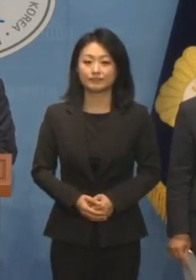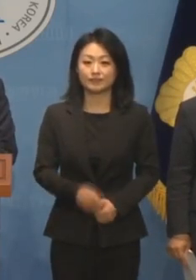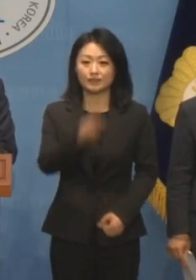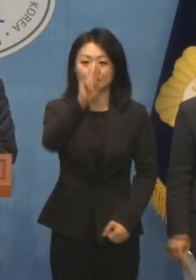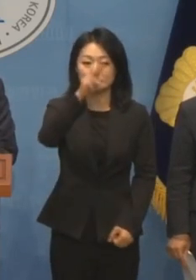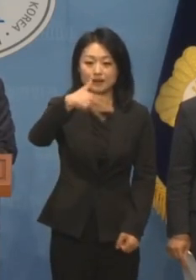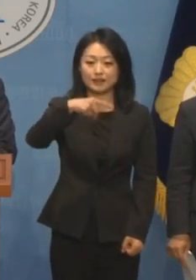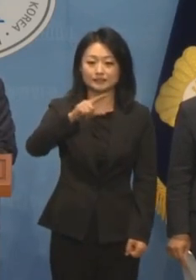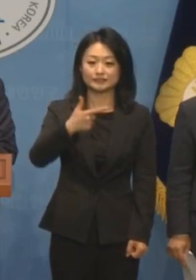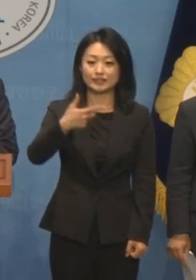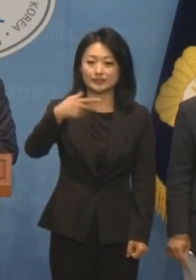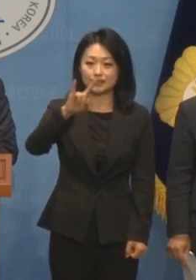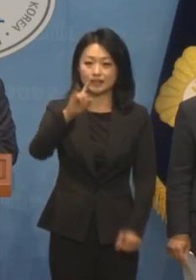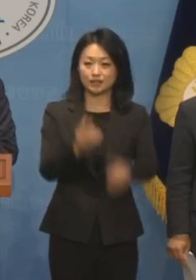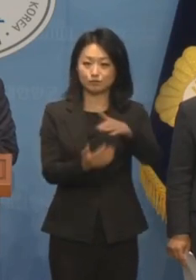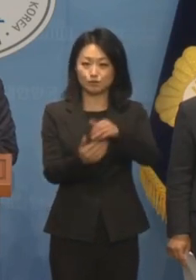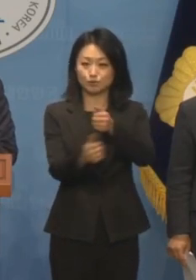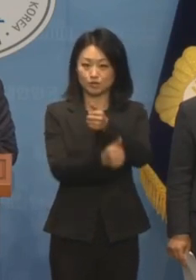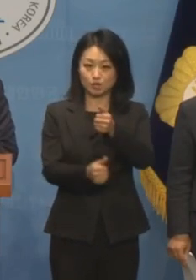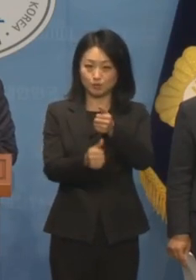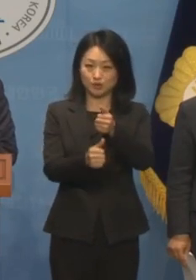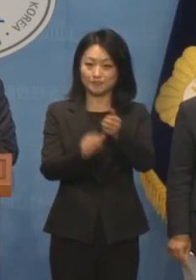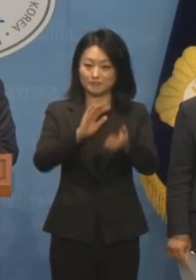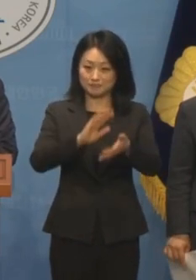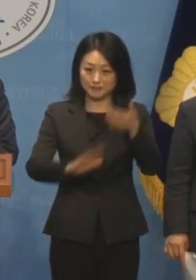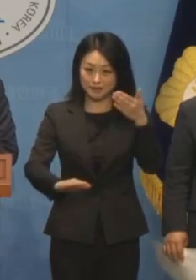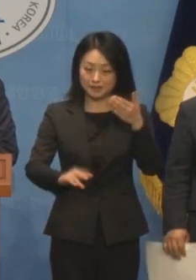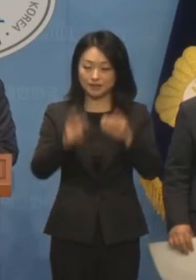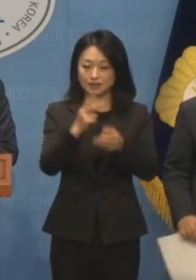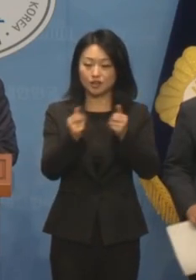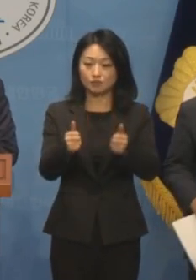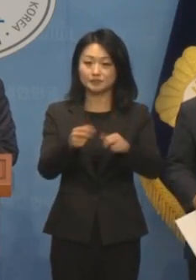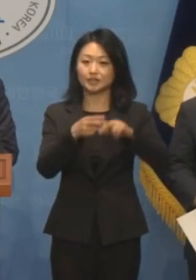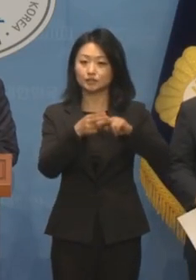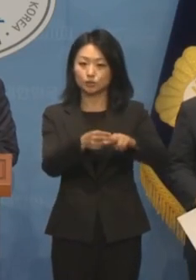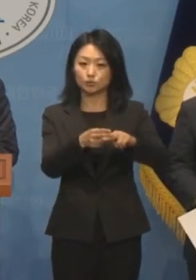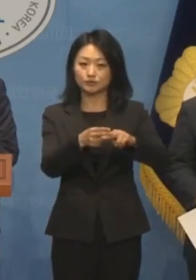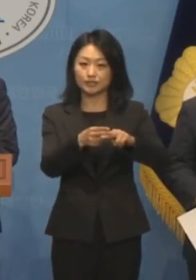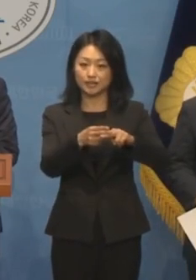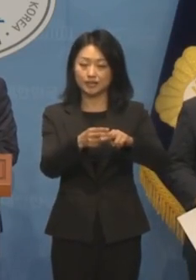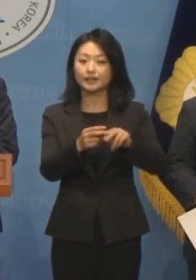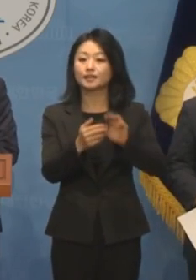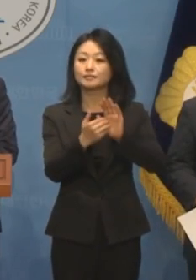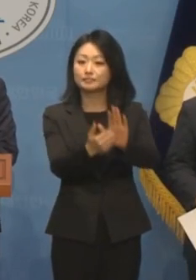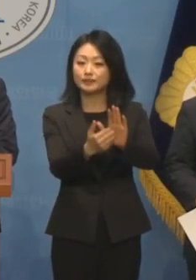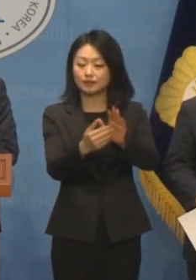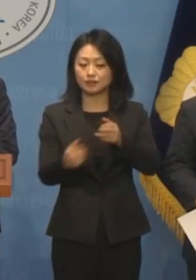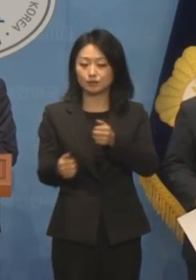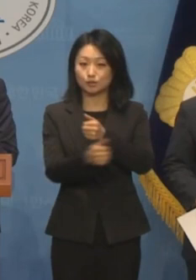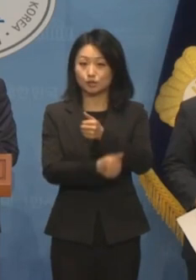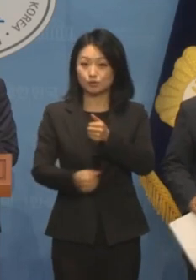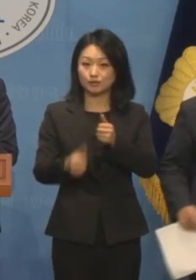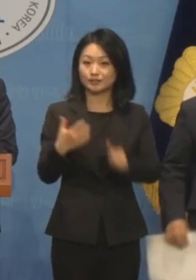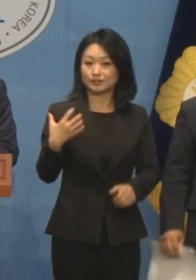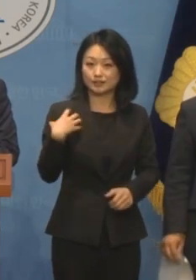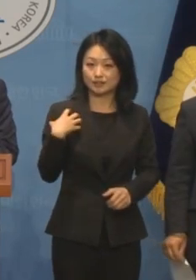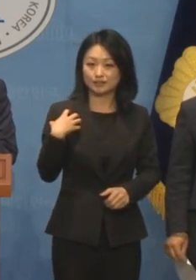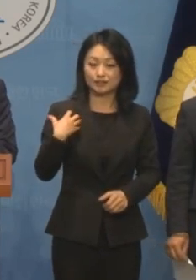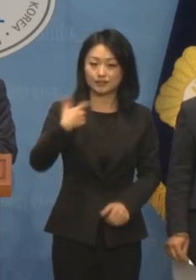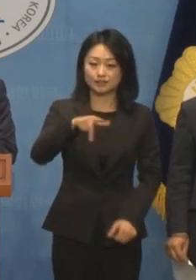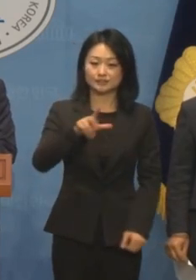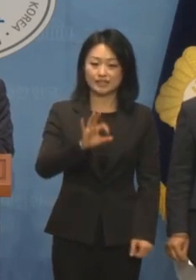박찬대 최고위원 후임으로 검찰 독재 정치 탄압 대책위원회를 맡게 된